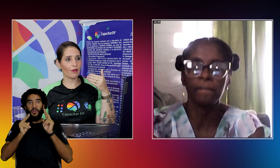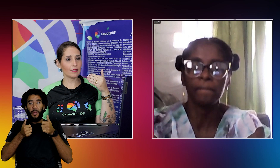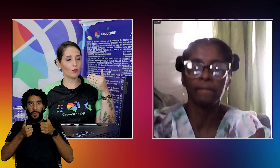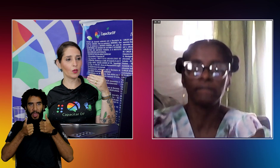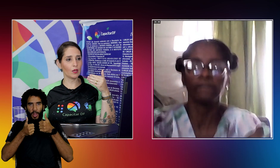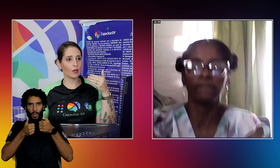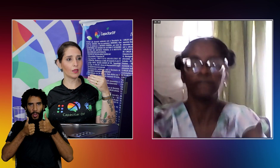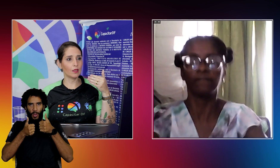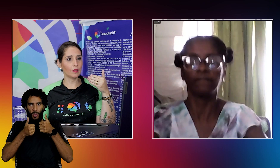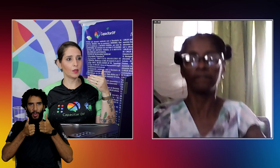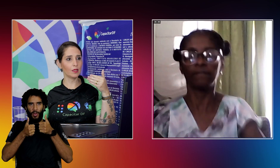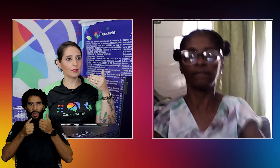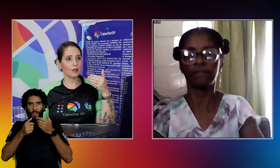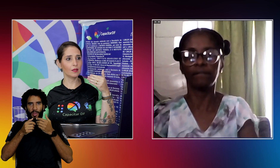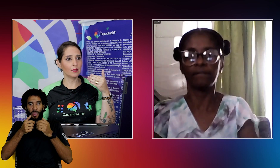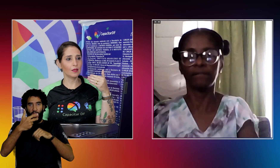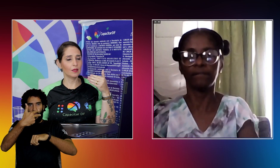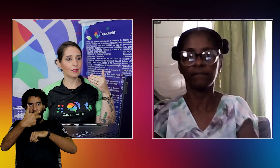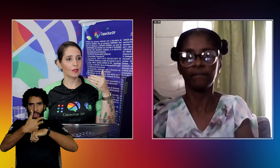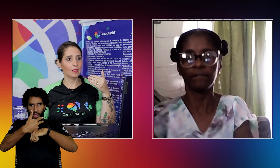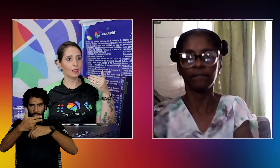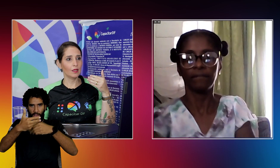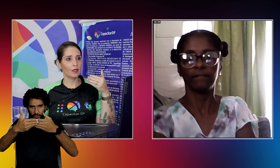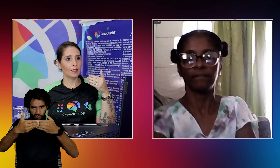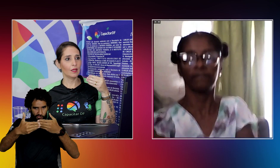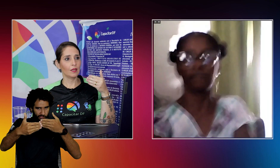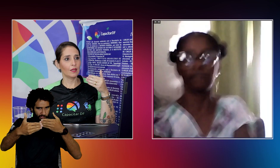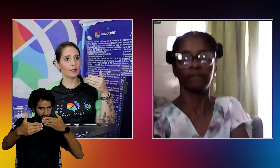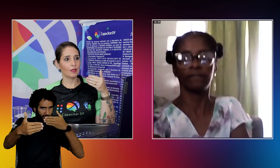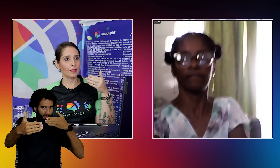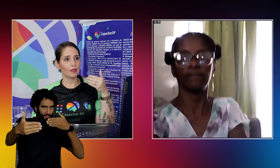você afasta um pouquinho a câmera.